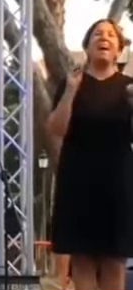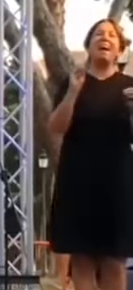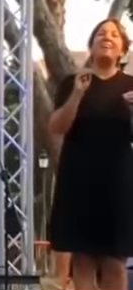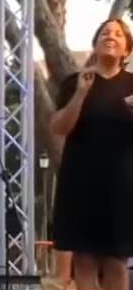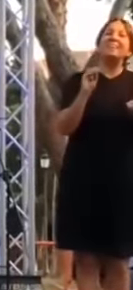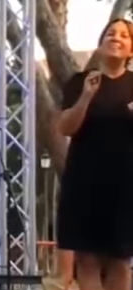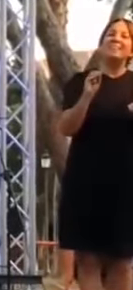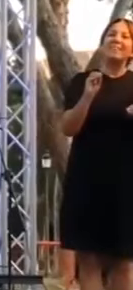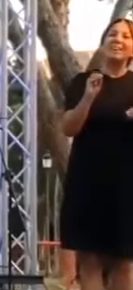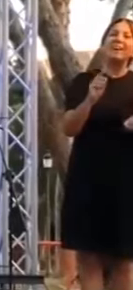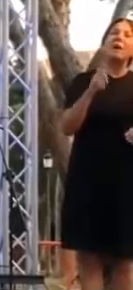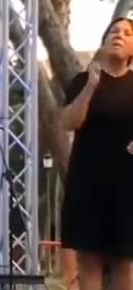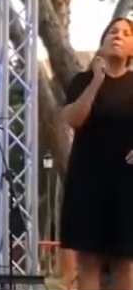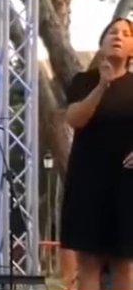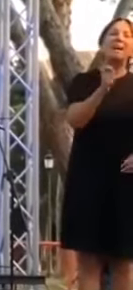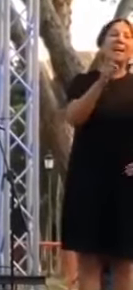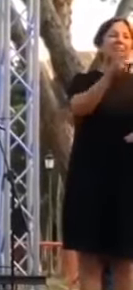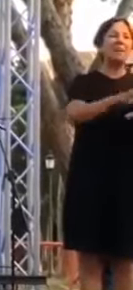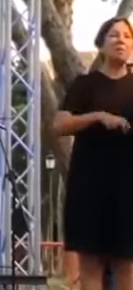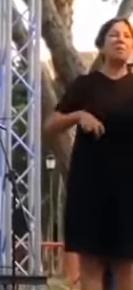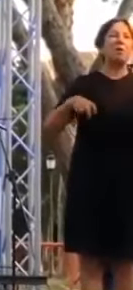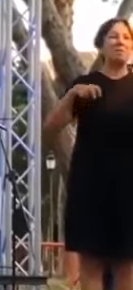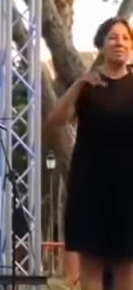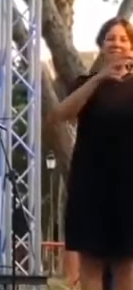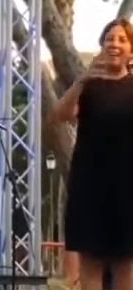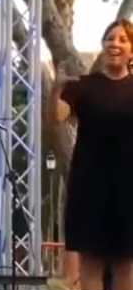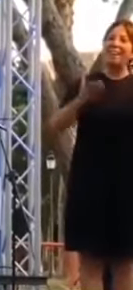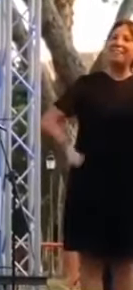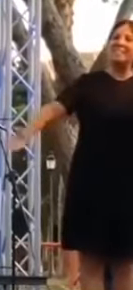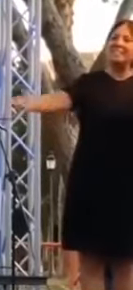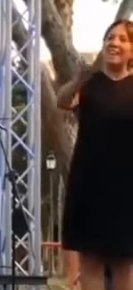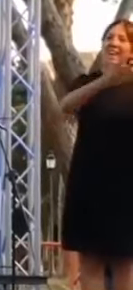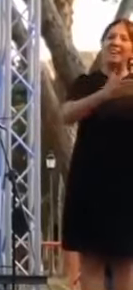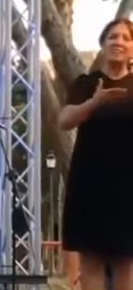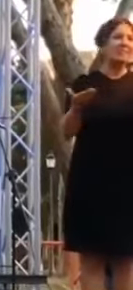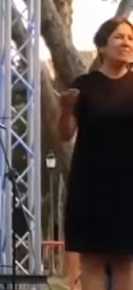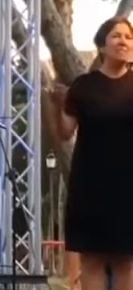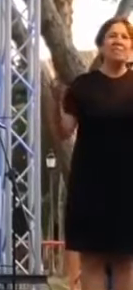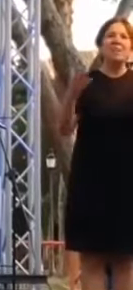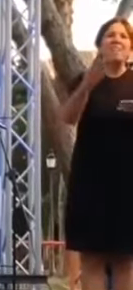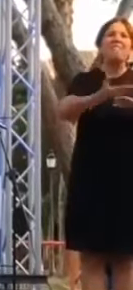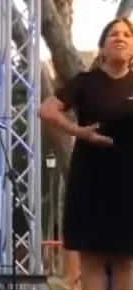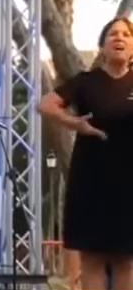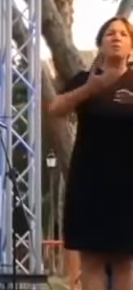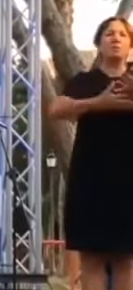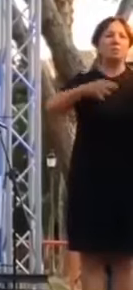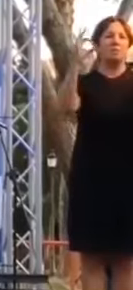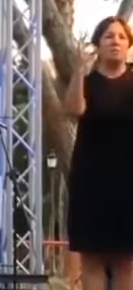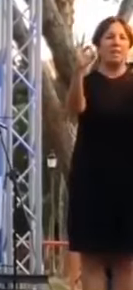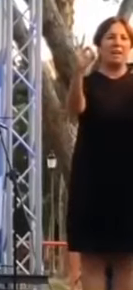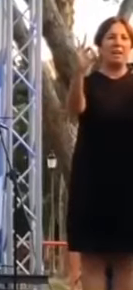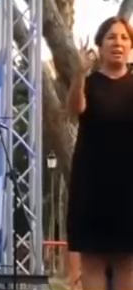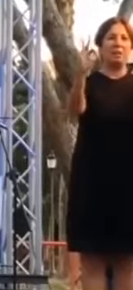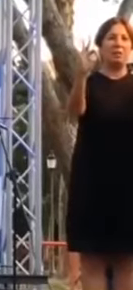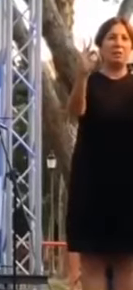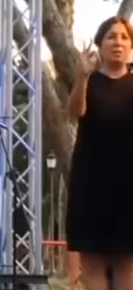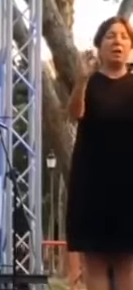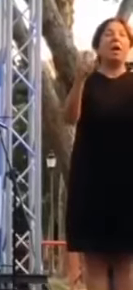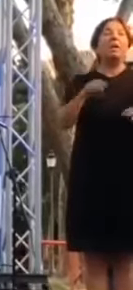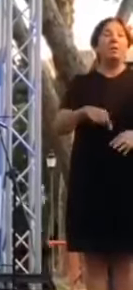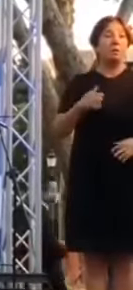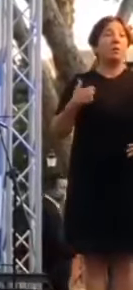di pagare le imposte a aziende che non hanno praticamente fatturato nulla? Anche